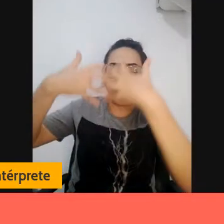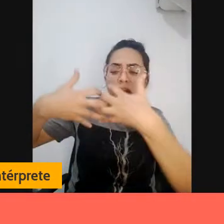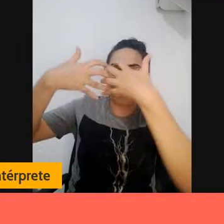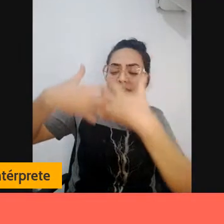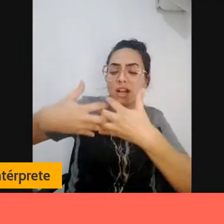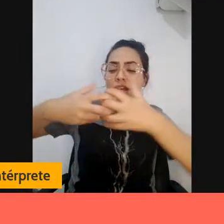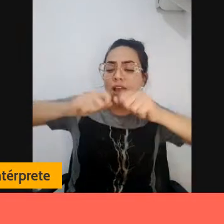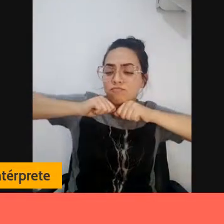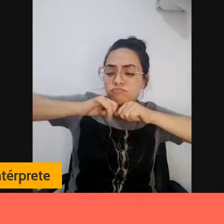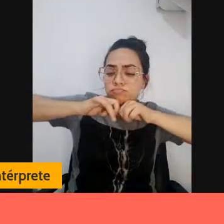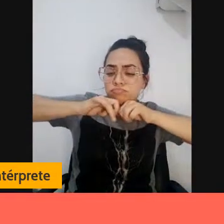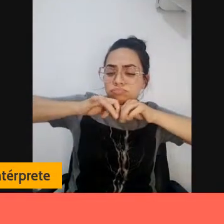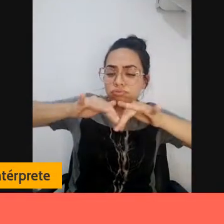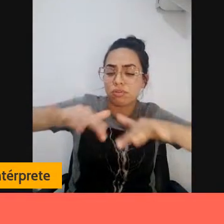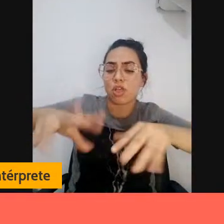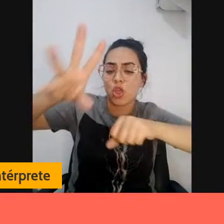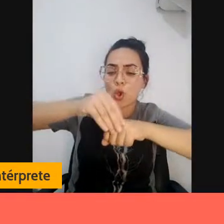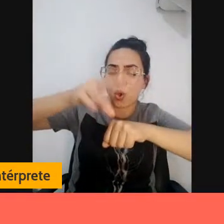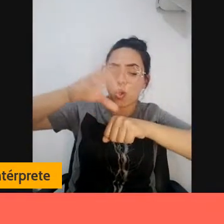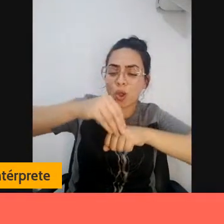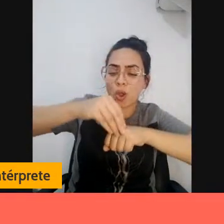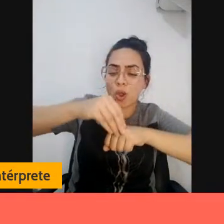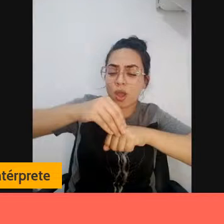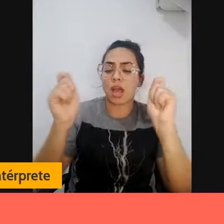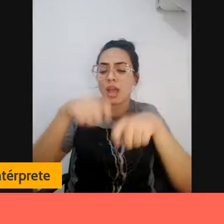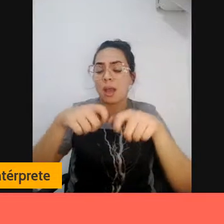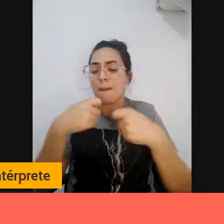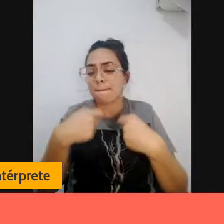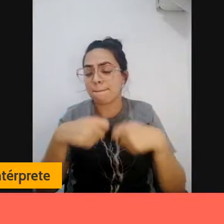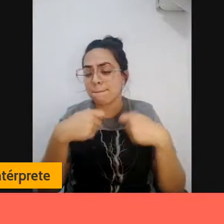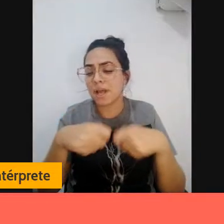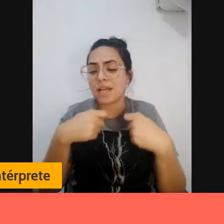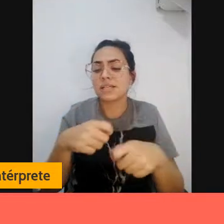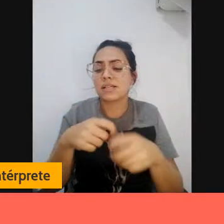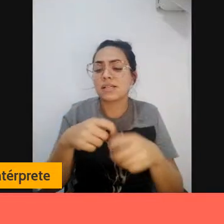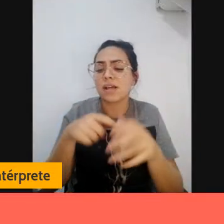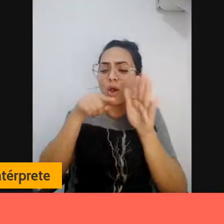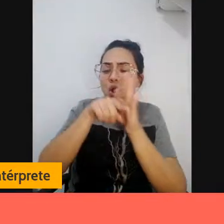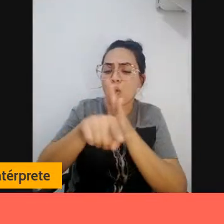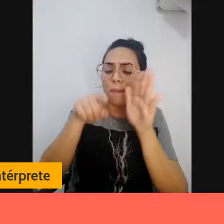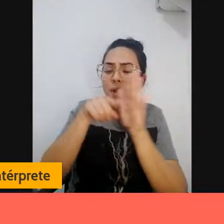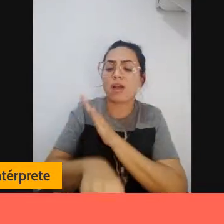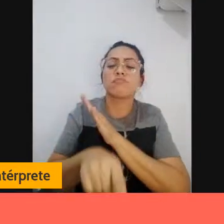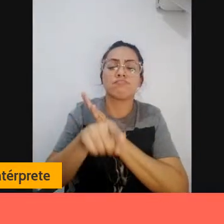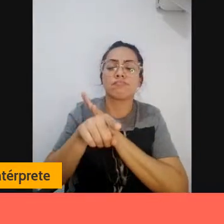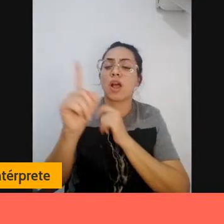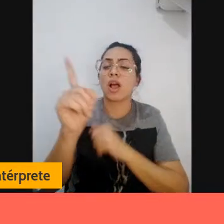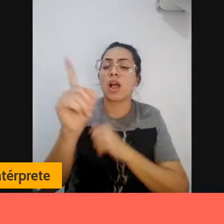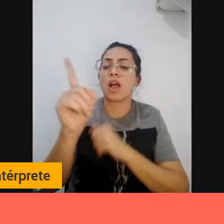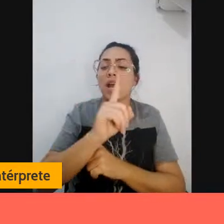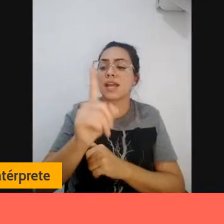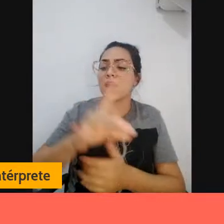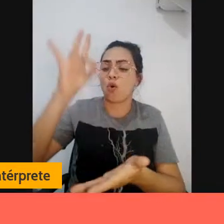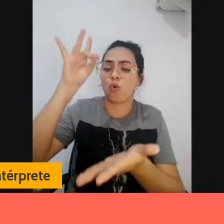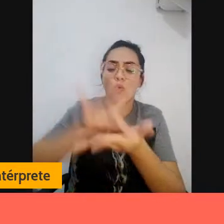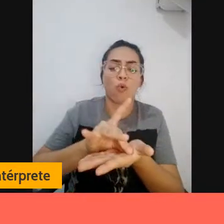conhecimento. Precisamos colocar isso em termos de perguntas e não de